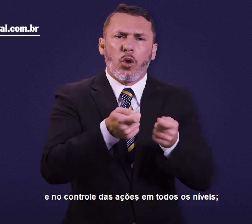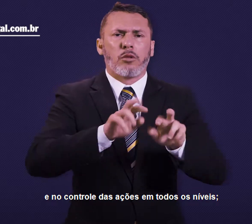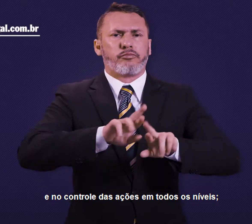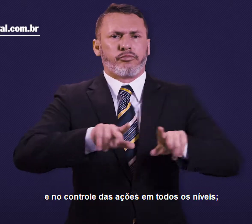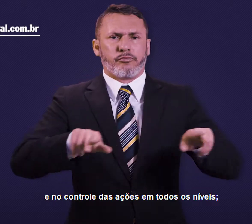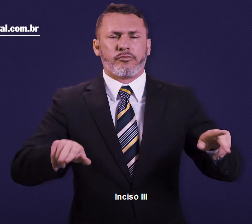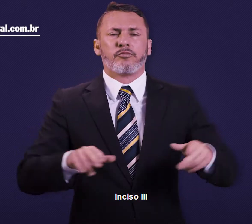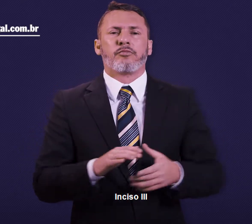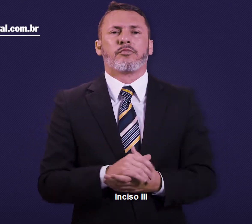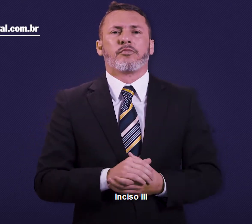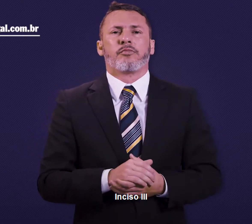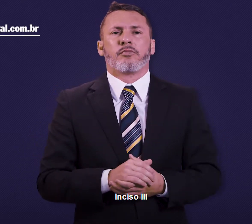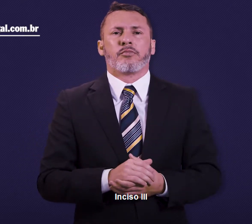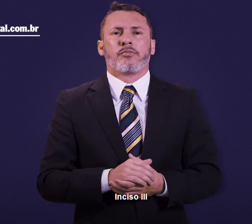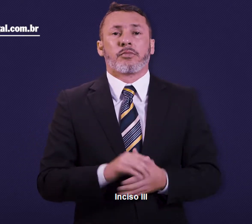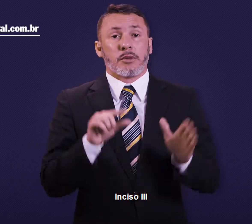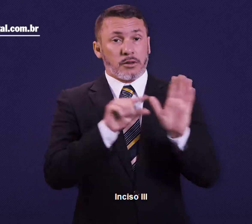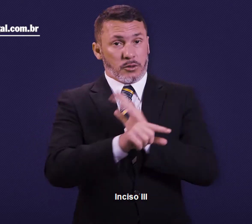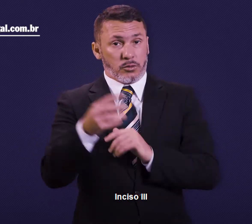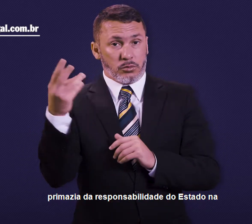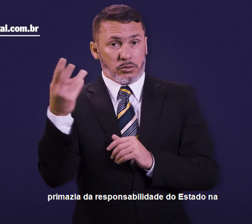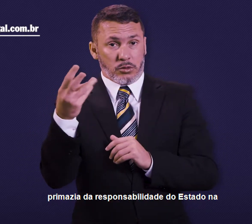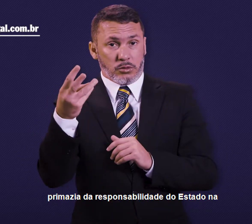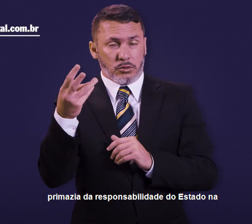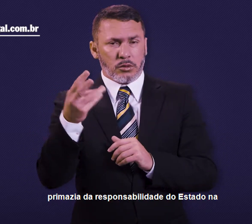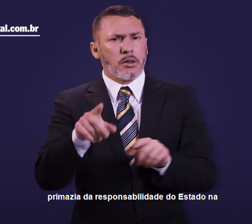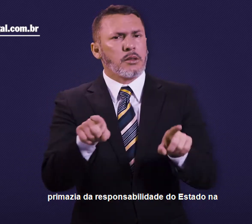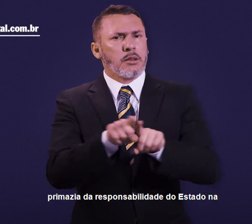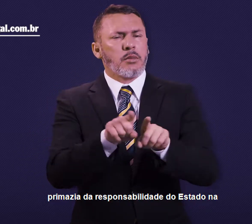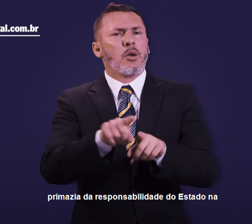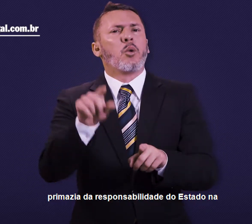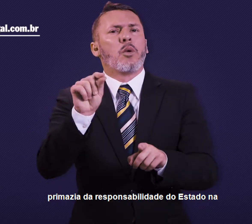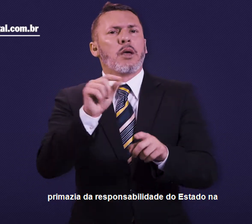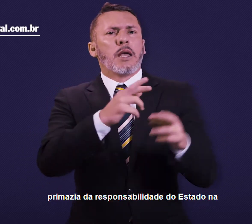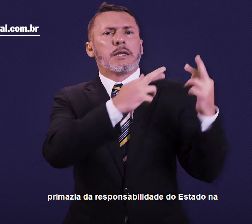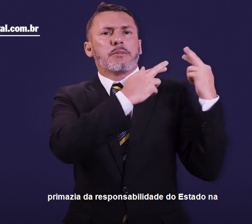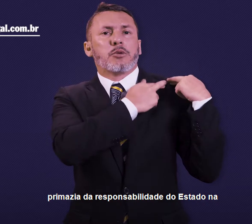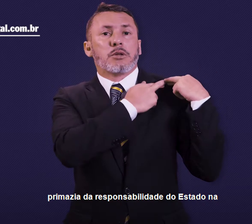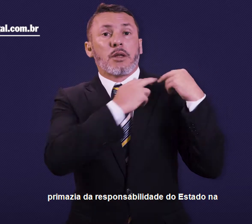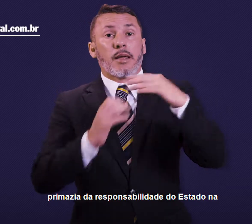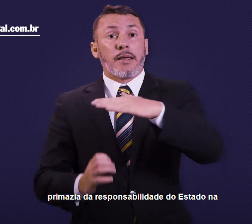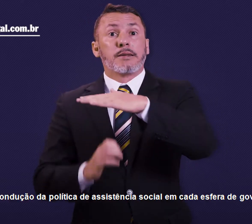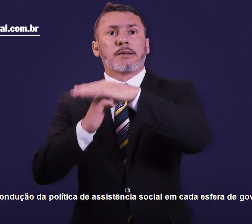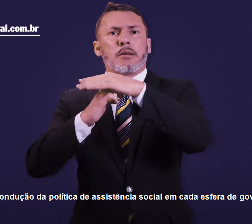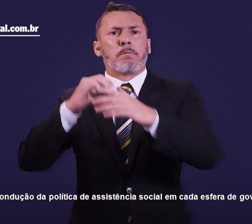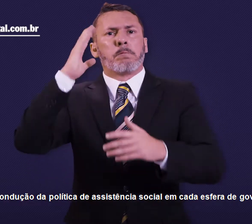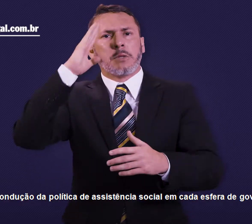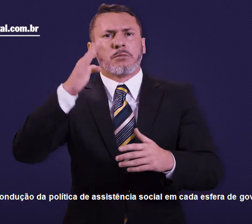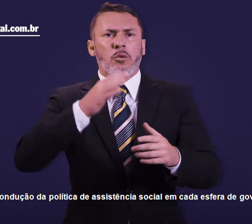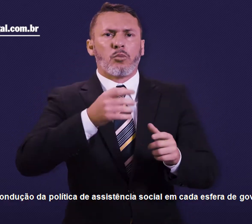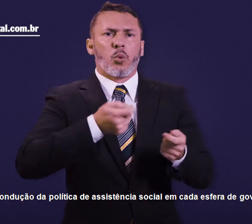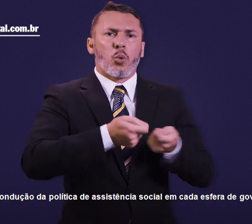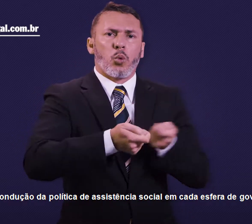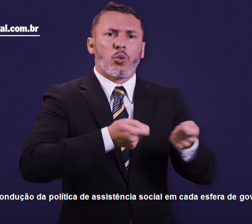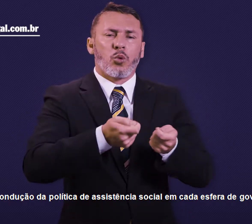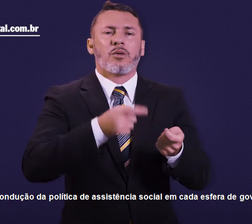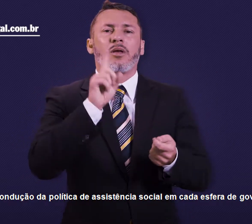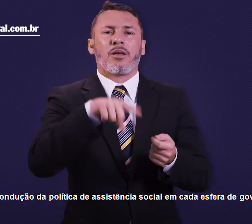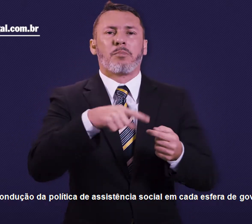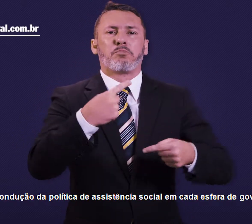níveis. Inciso 3. Primazia da responsabilidade do Estado na condução da política de assistência social